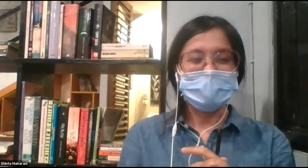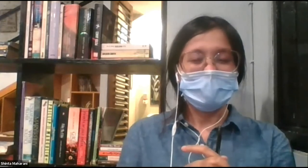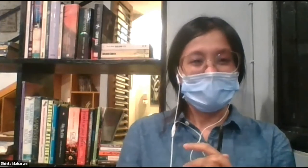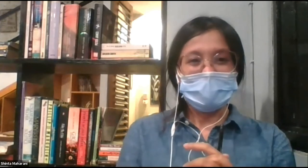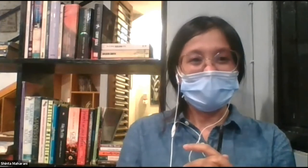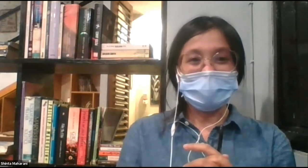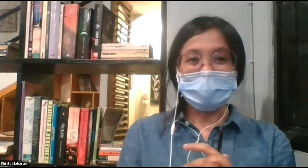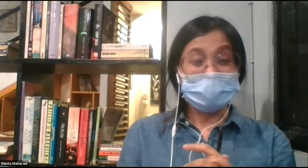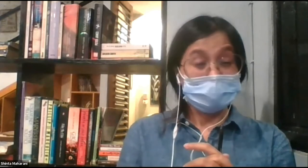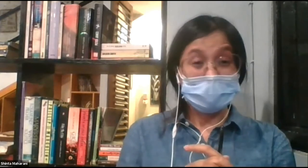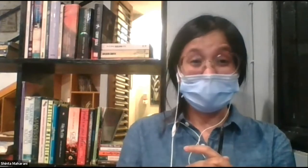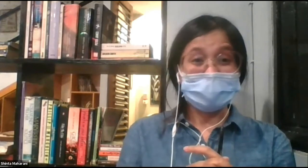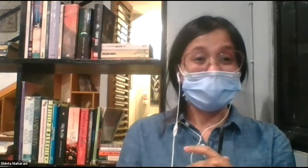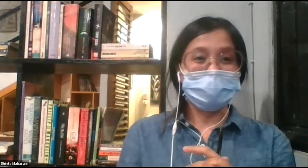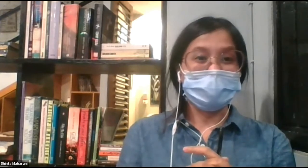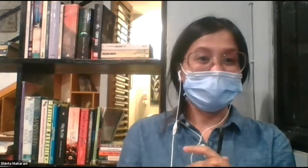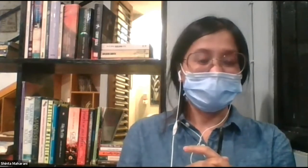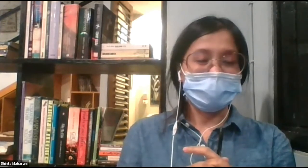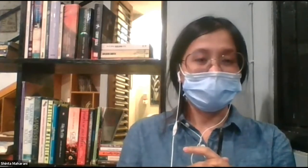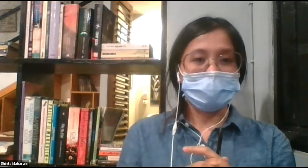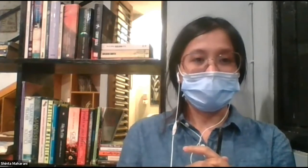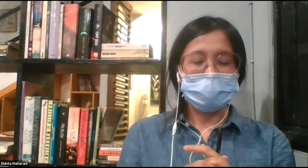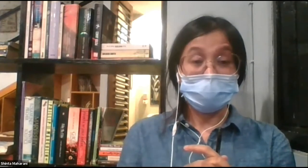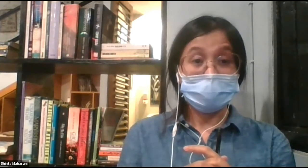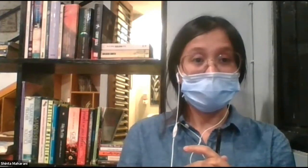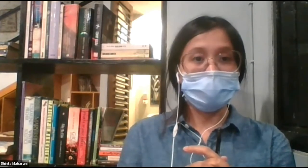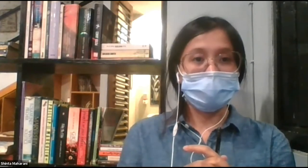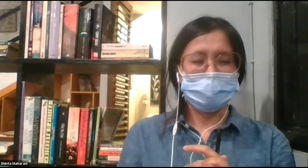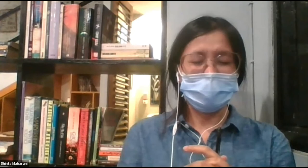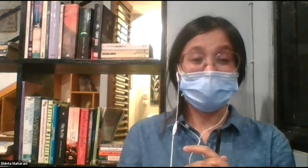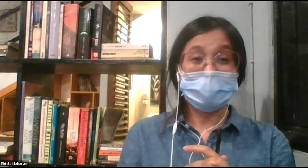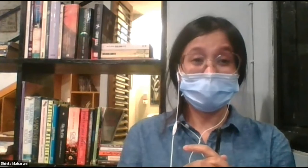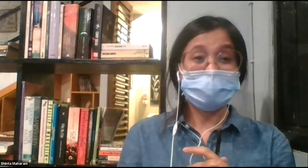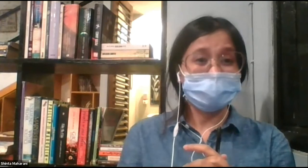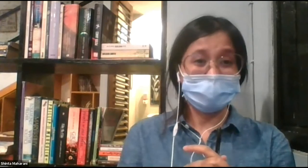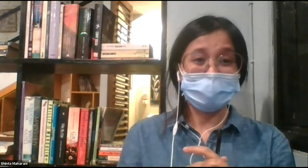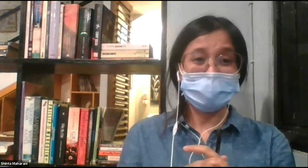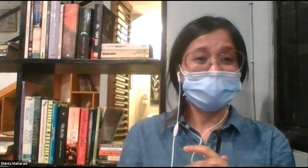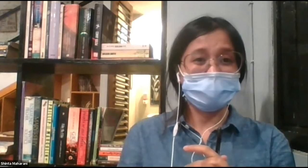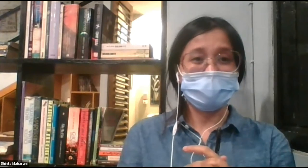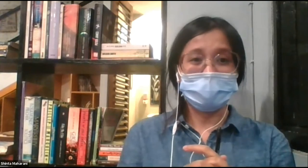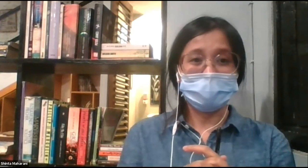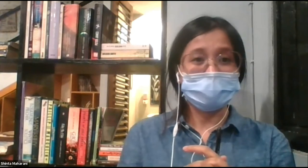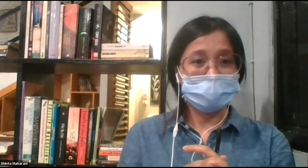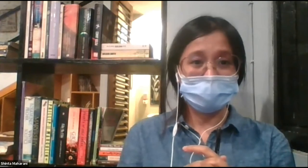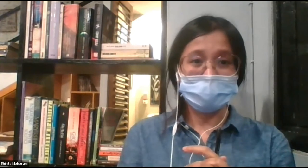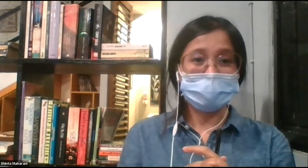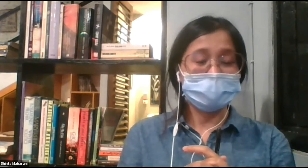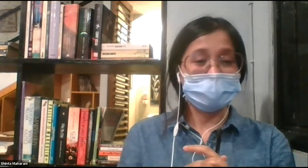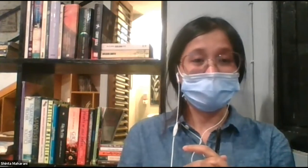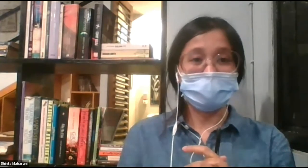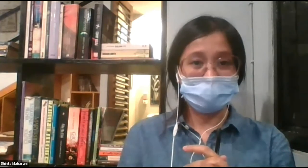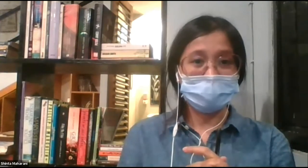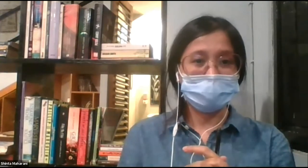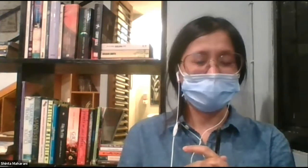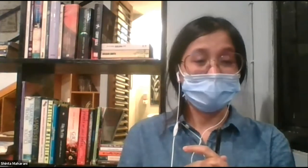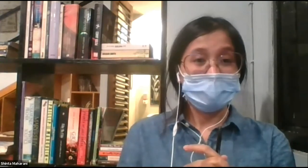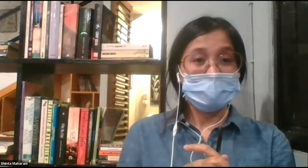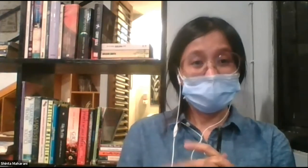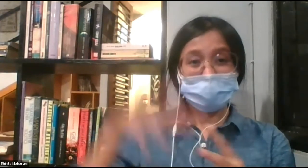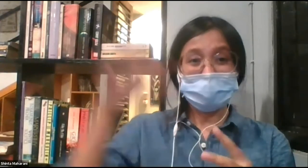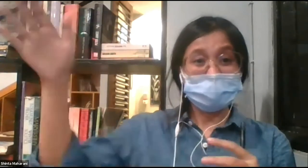tulisan di dalam karya jurnalistik gitu ya. Itu yang saya alami di redaksi tempat saya bekerja